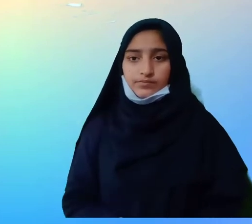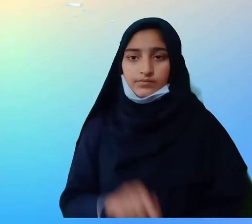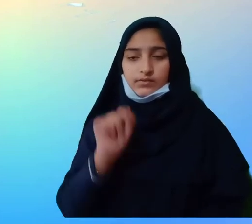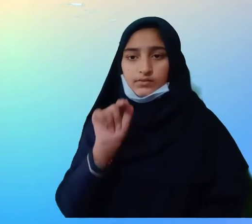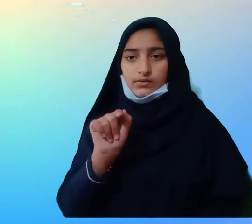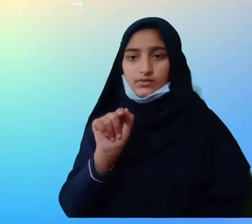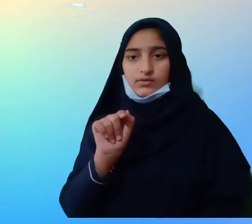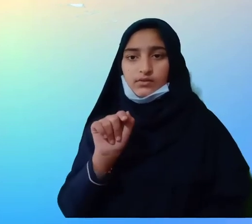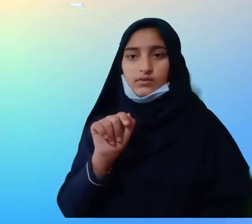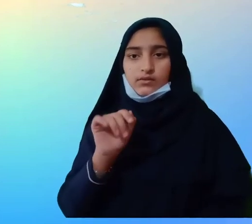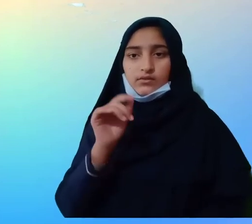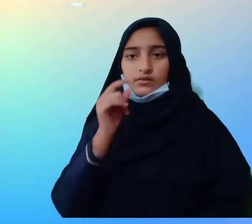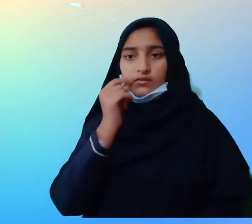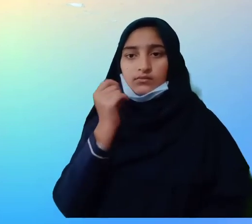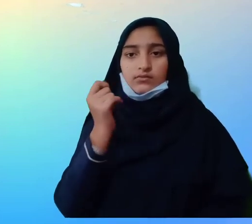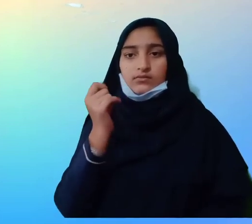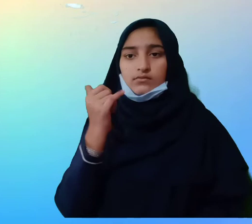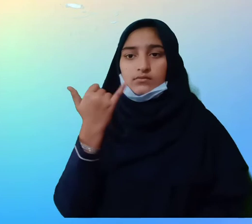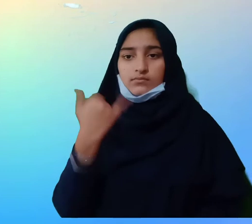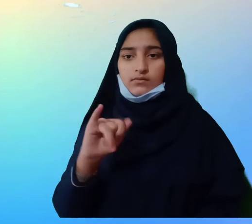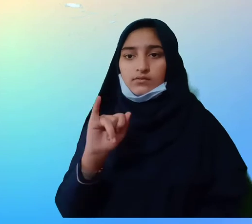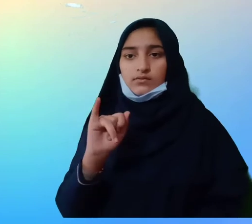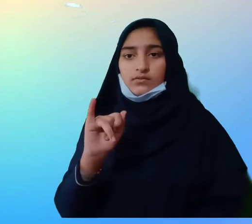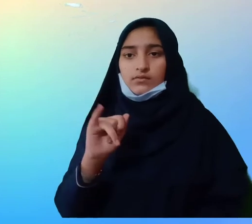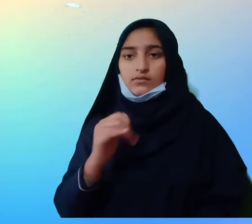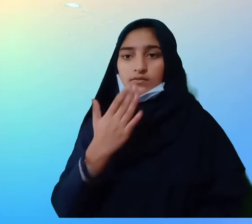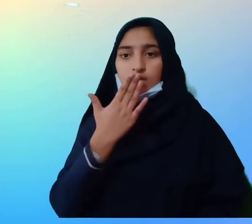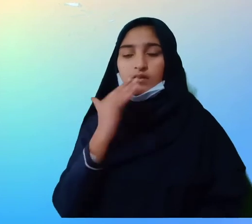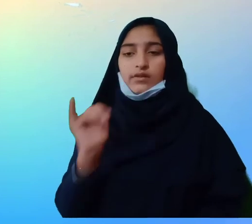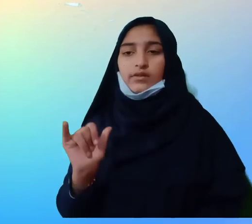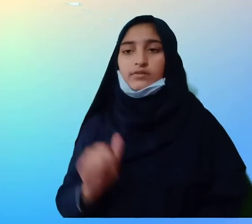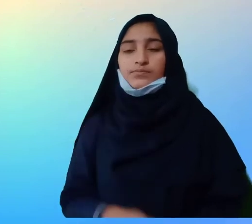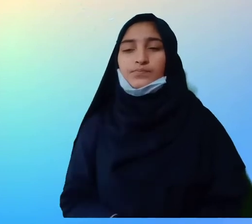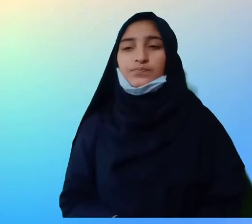ये लड़का बदतमीज़ है।